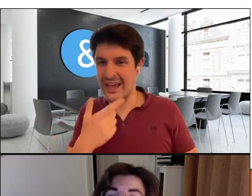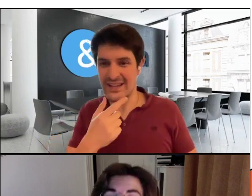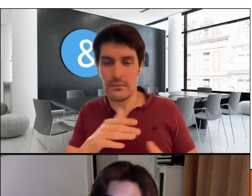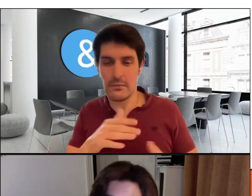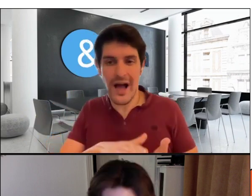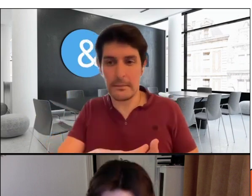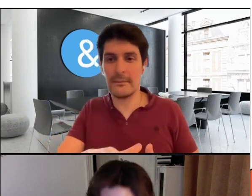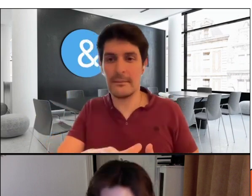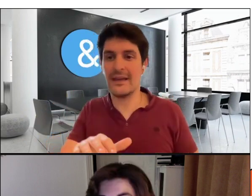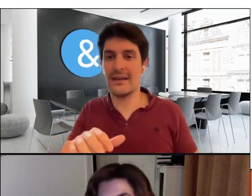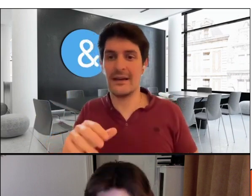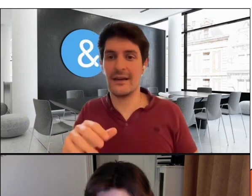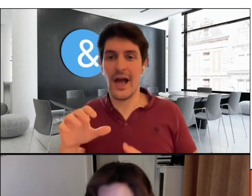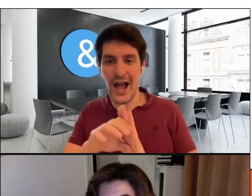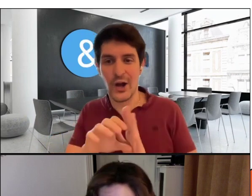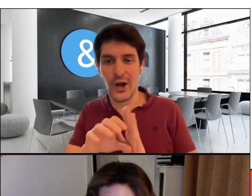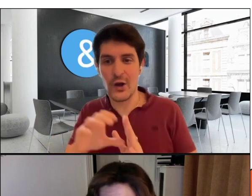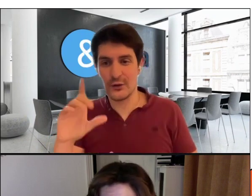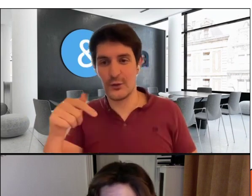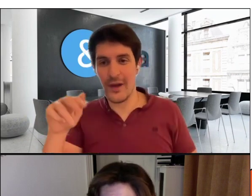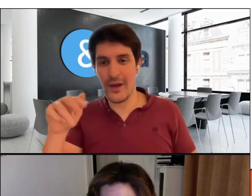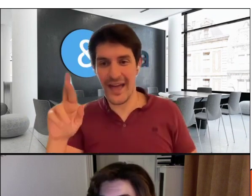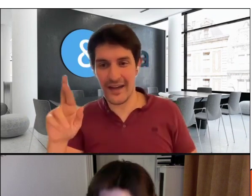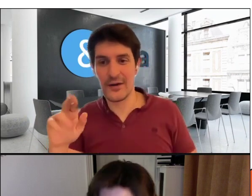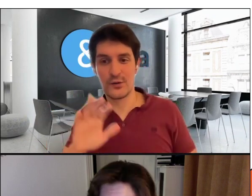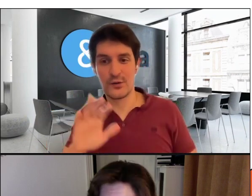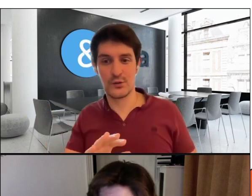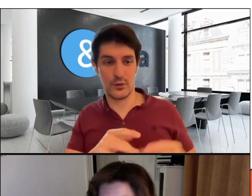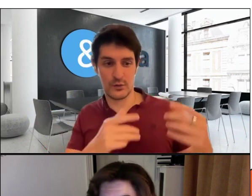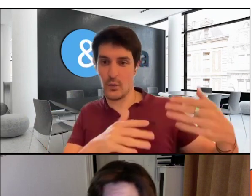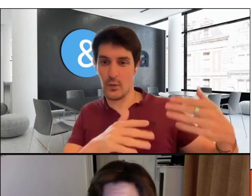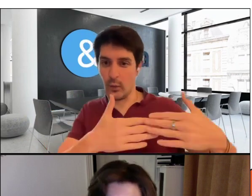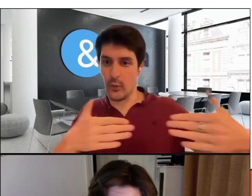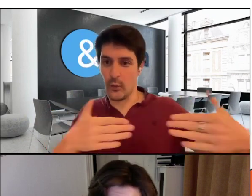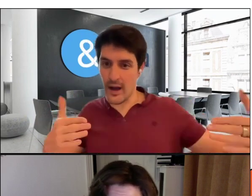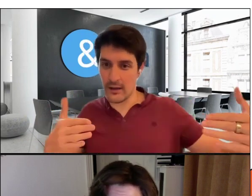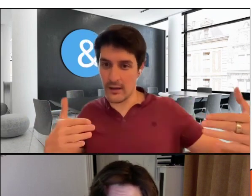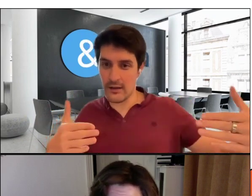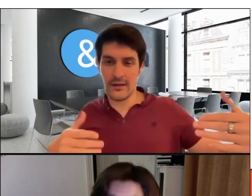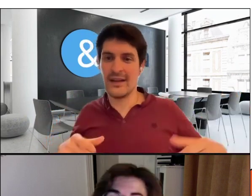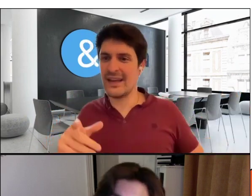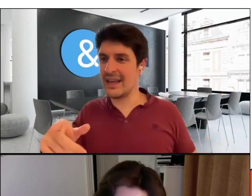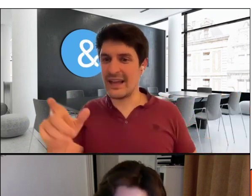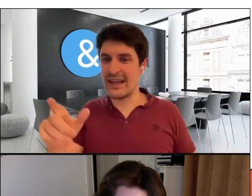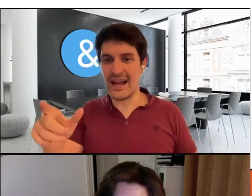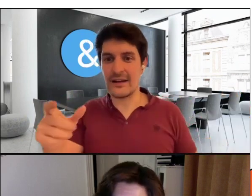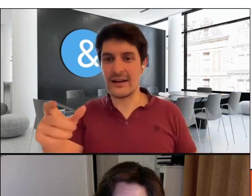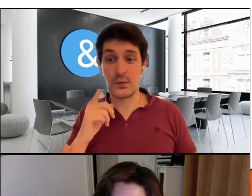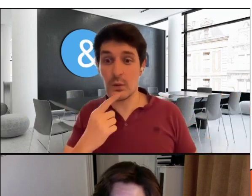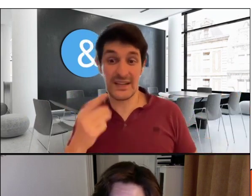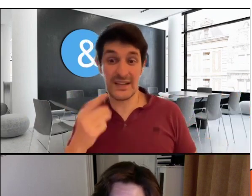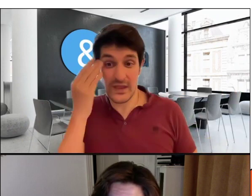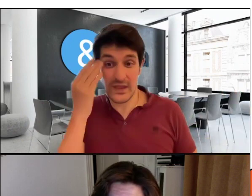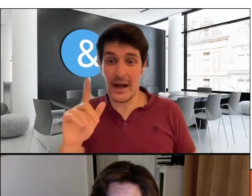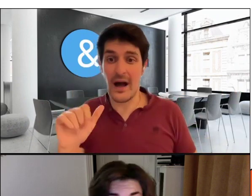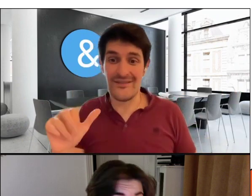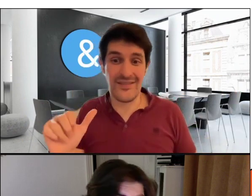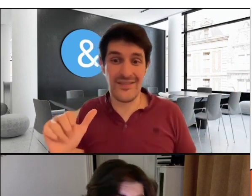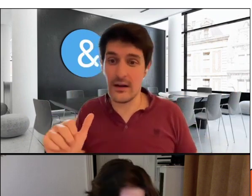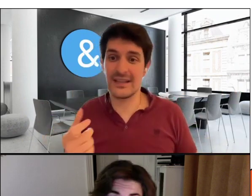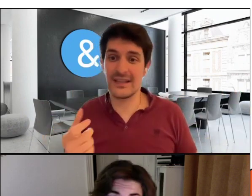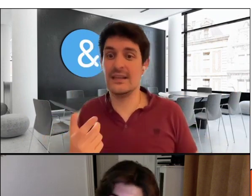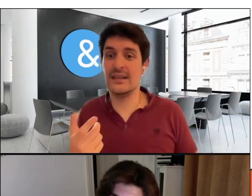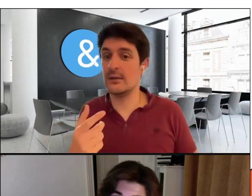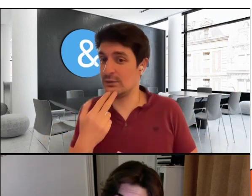facilement imprimer un code QR sur son comptoir et quelqu'un qui est sourd, qui ne connaît pas AVA,